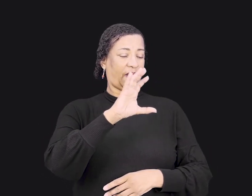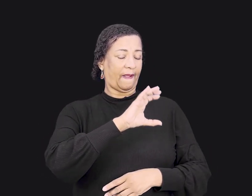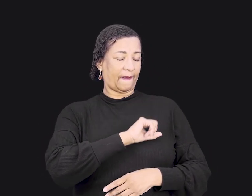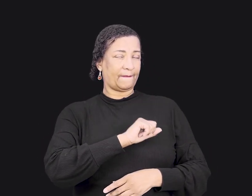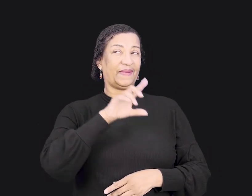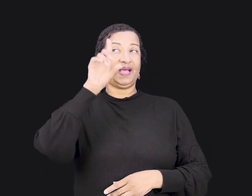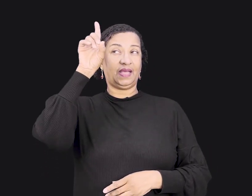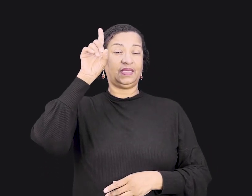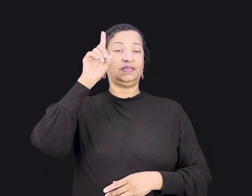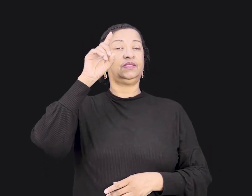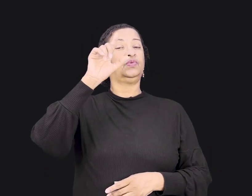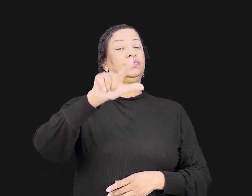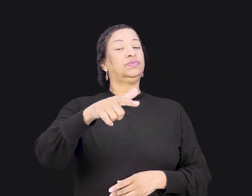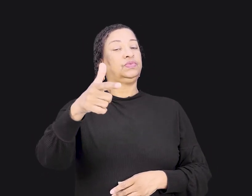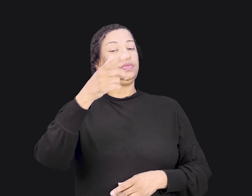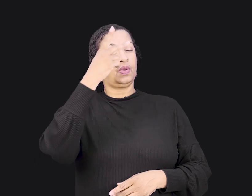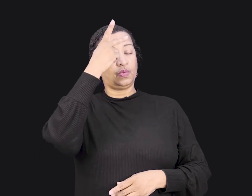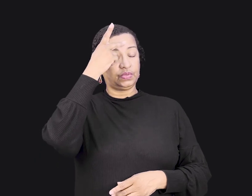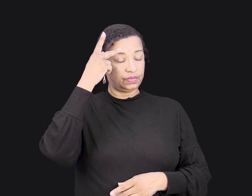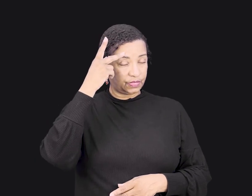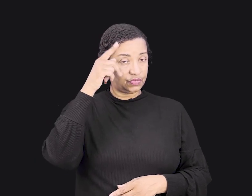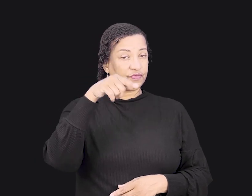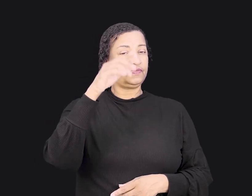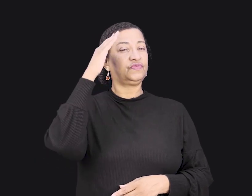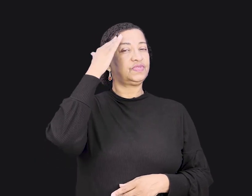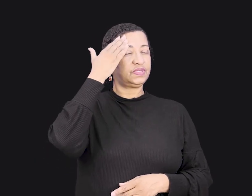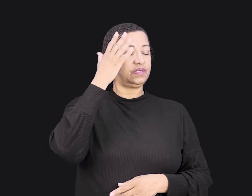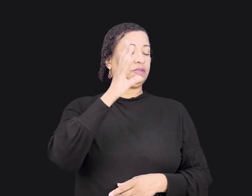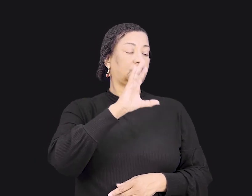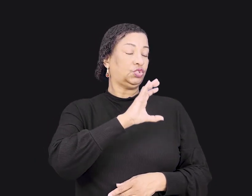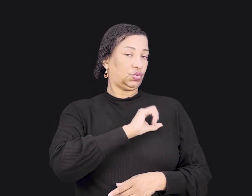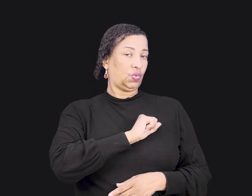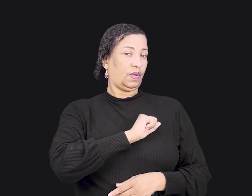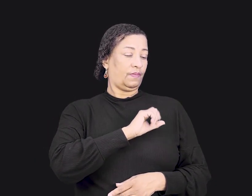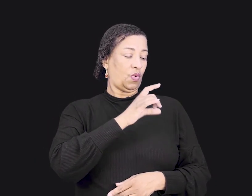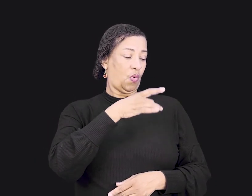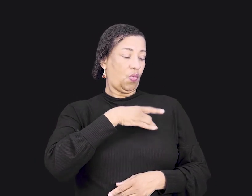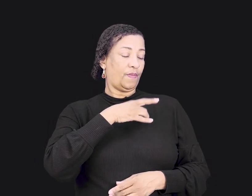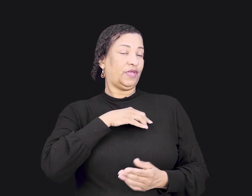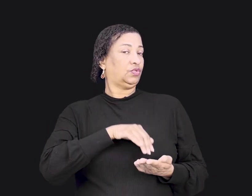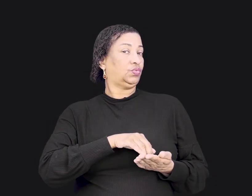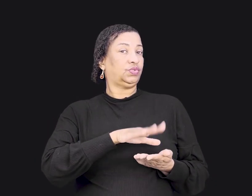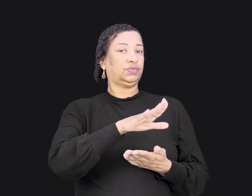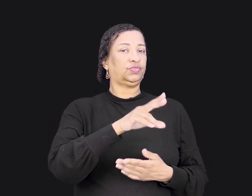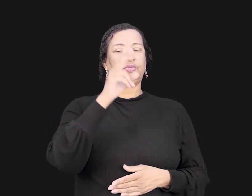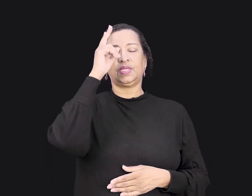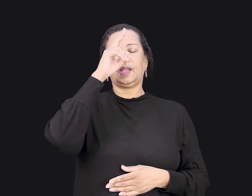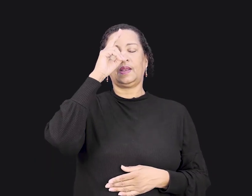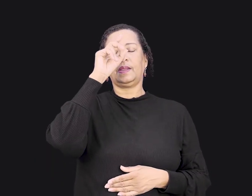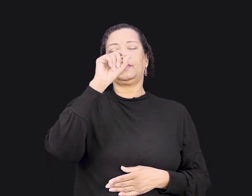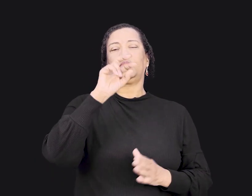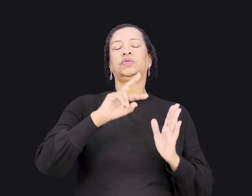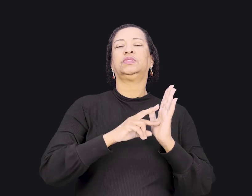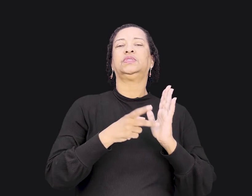próximo, você entende que o amor pode expulsar o medo. Lembre-se do que é amor. Já falamos sobre